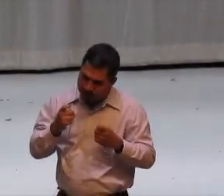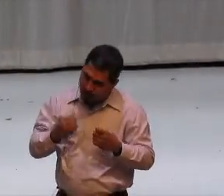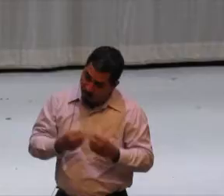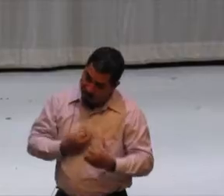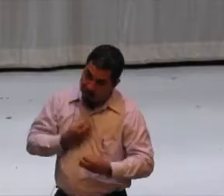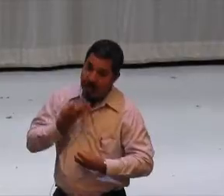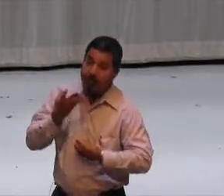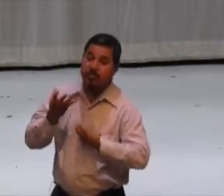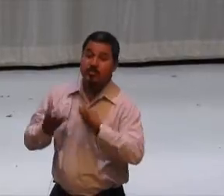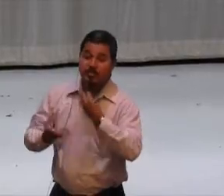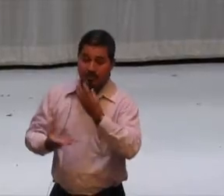pasamos